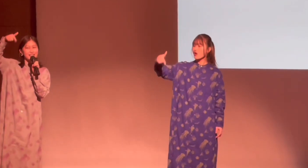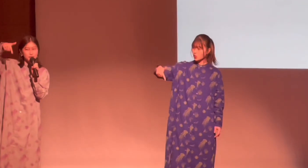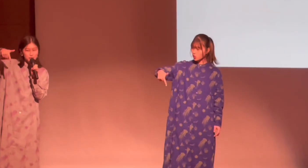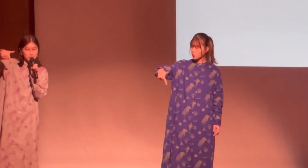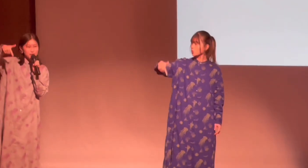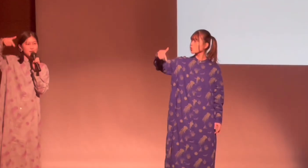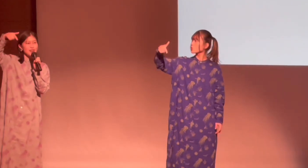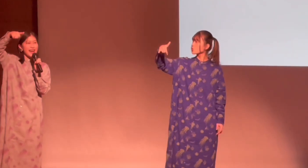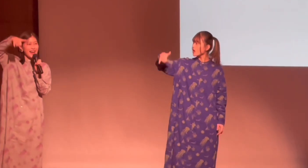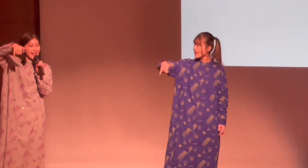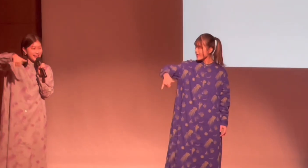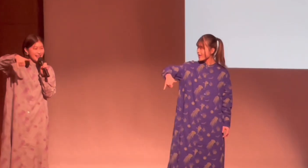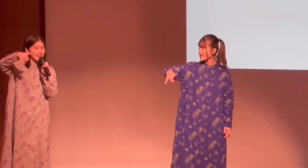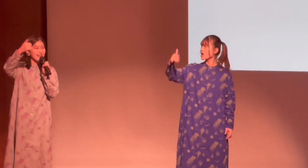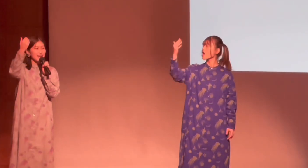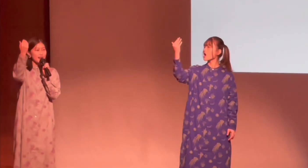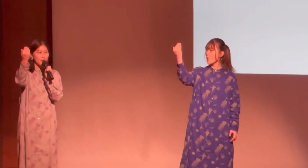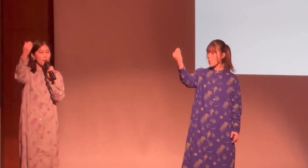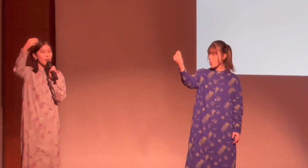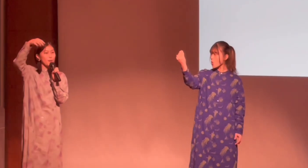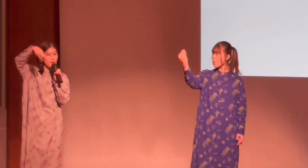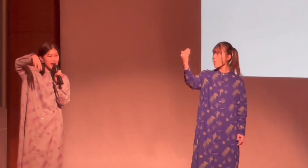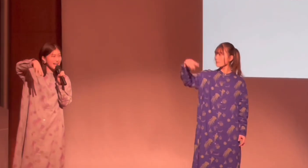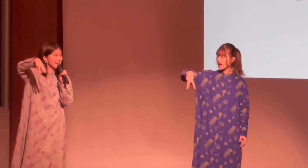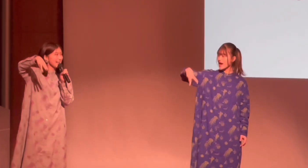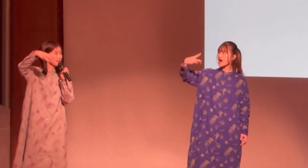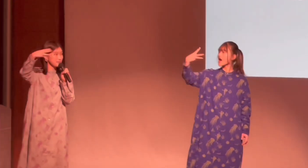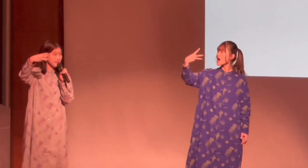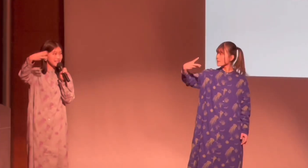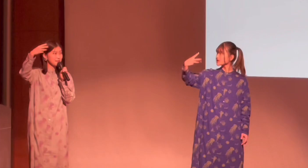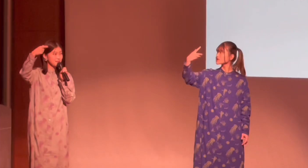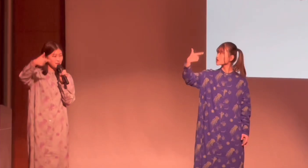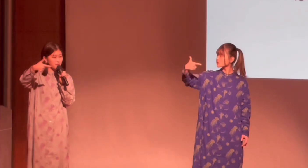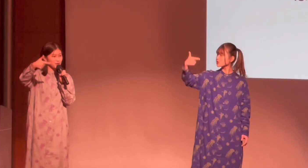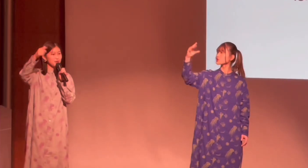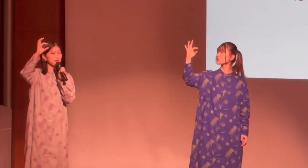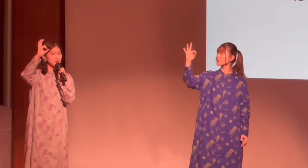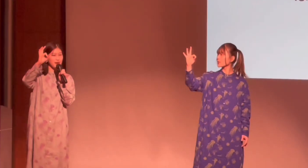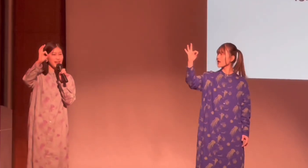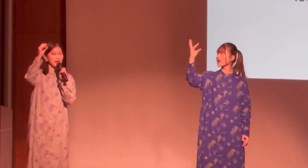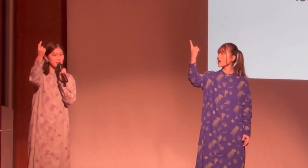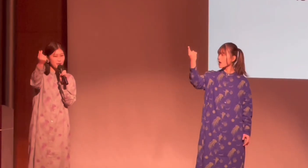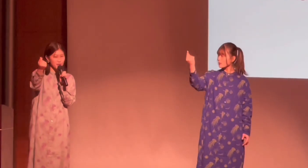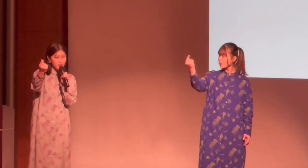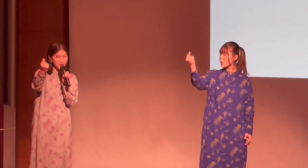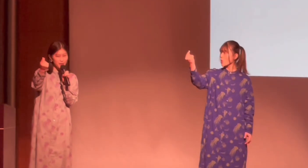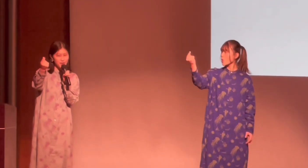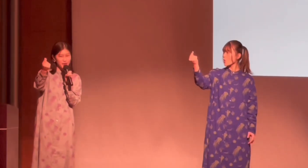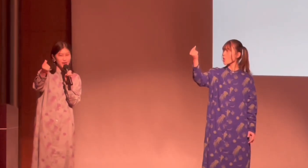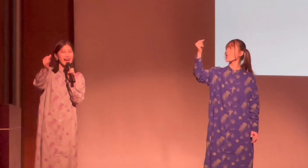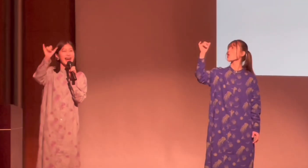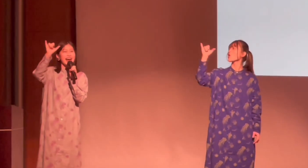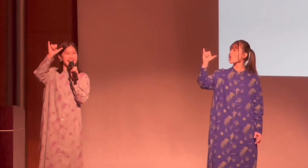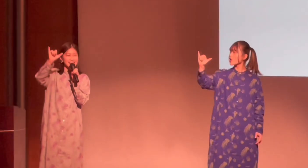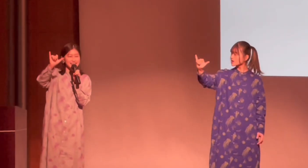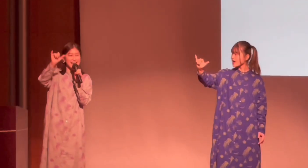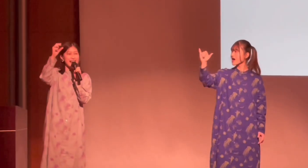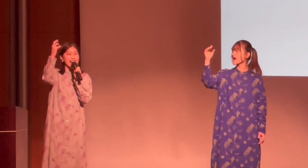ふへほまみむめもや